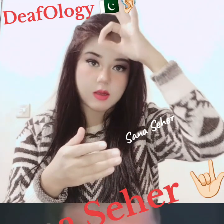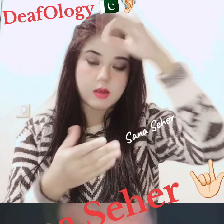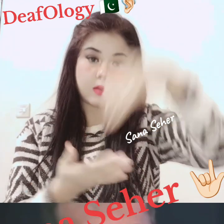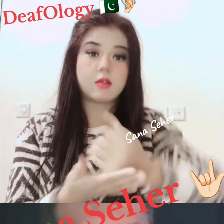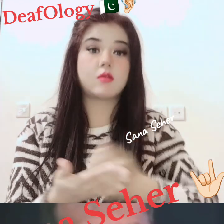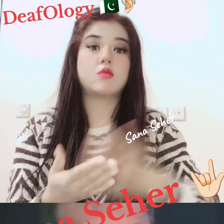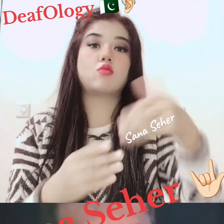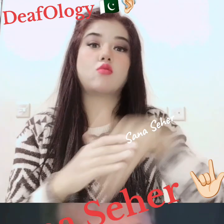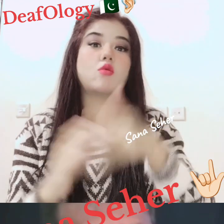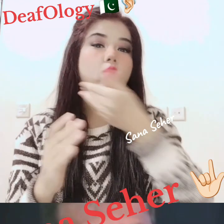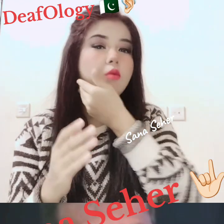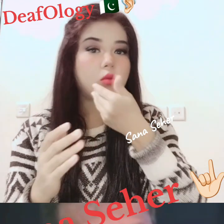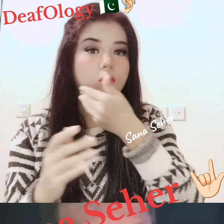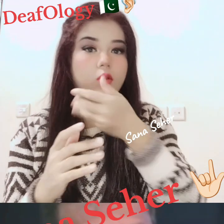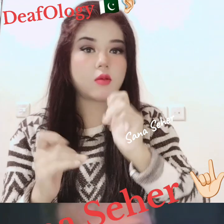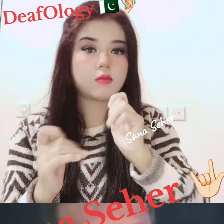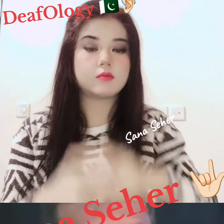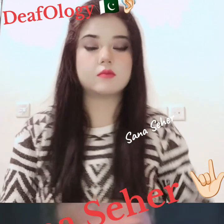ओन इंटरेस्ट।